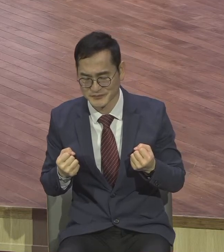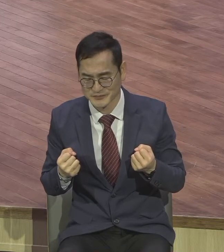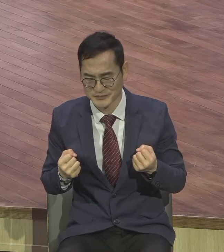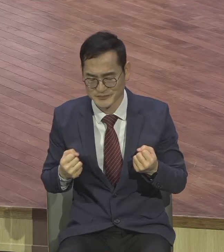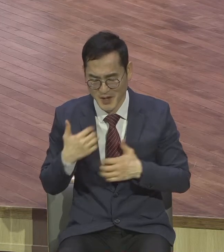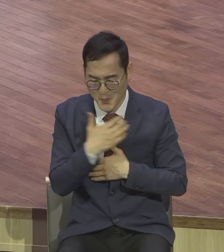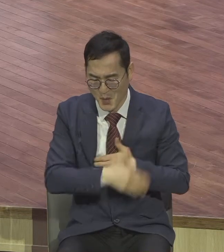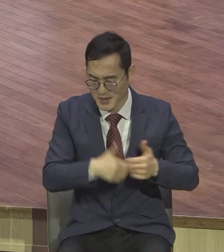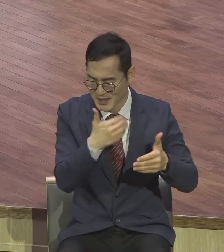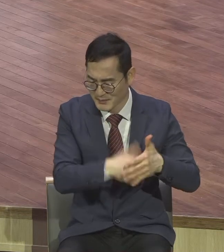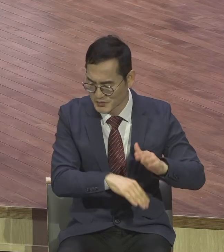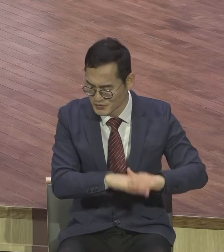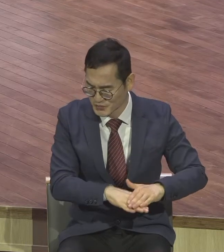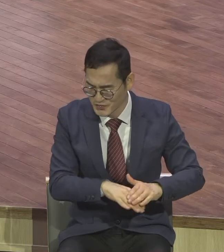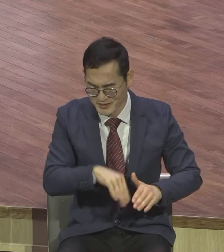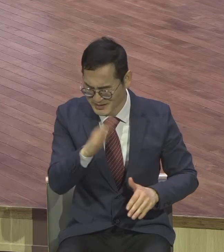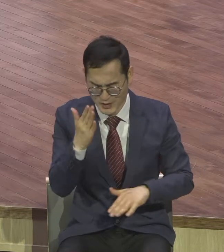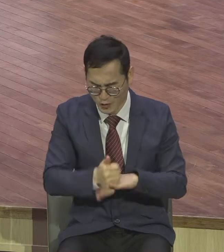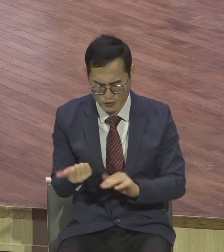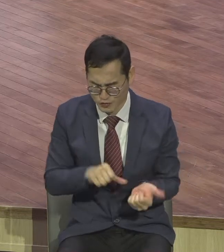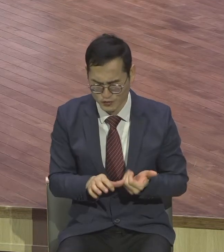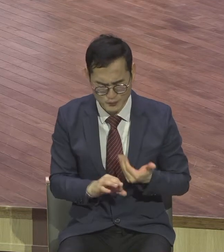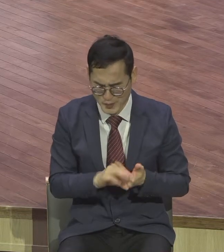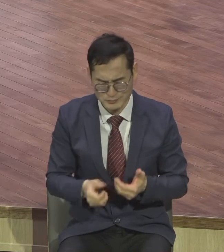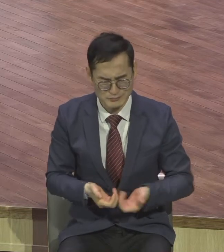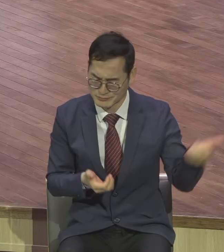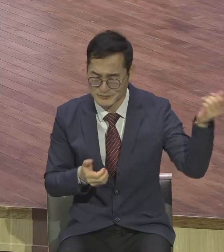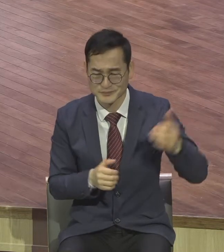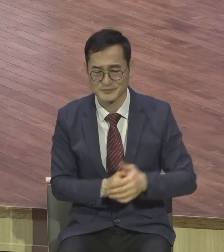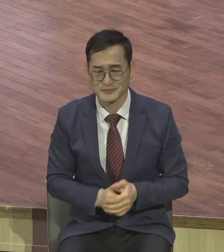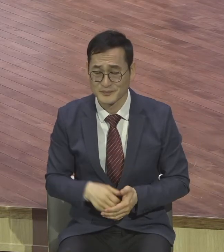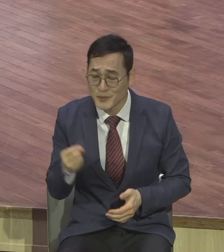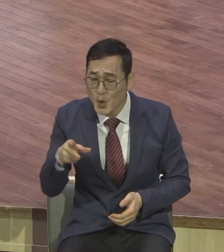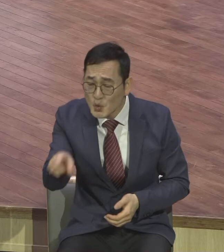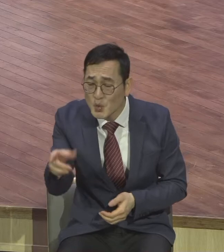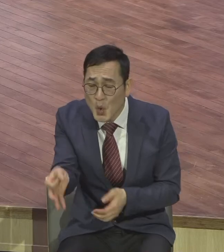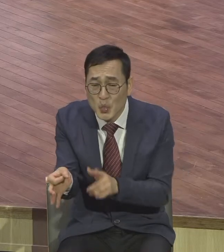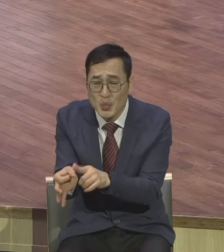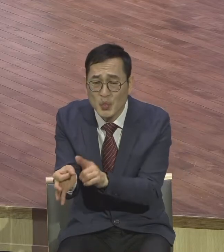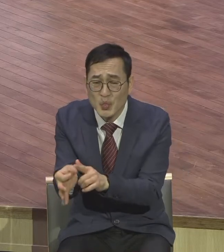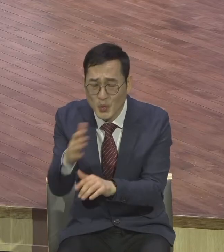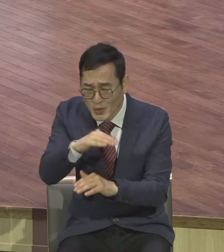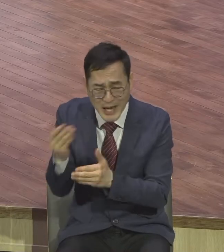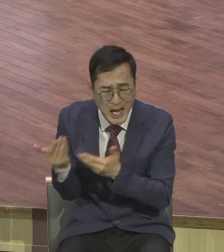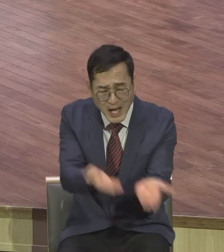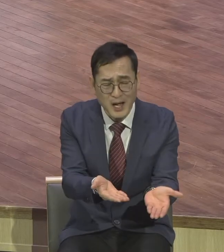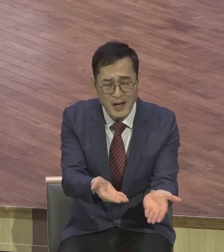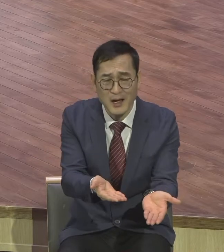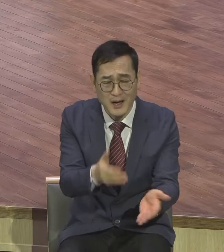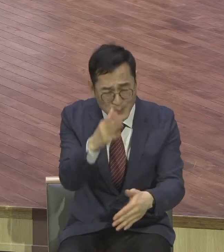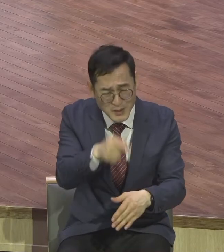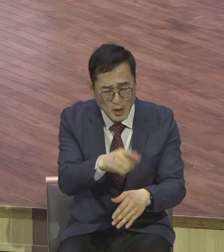다 없어지는 거예요 12조가 아니라 50조 100조 없어지는 서론이야 나는 본론 영적